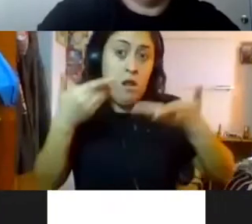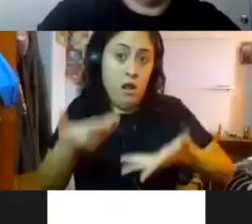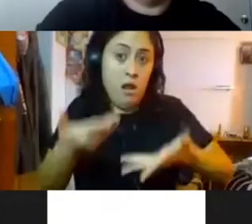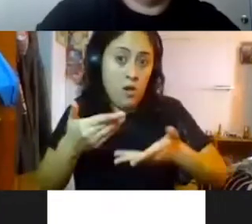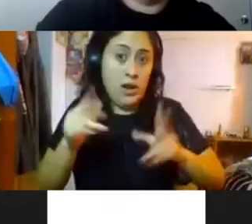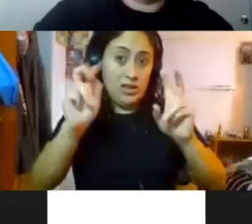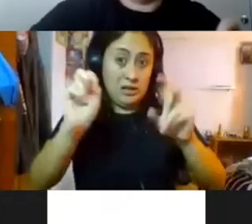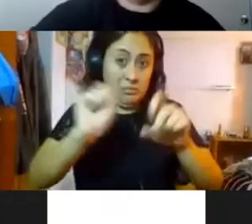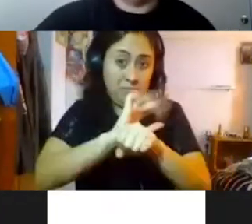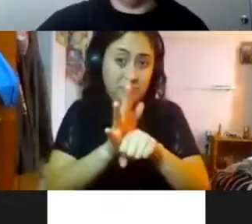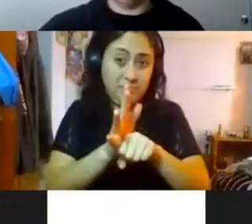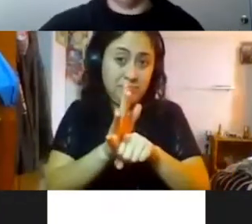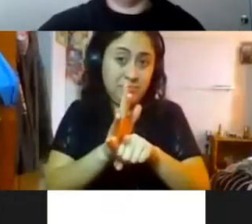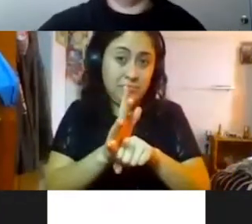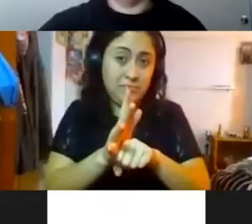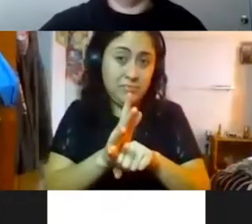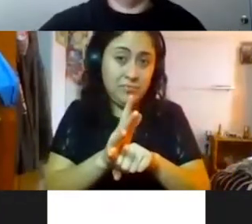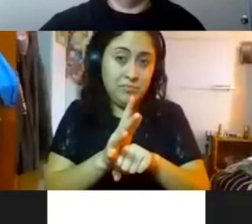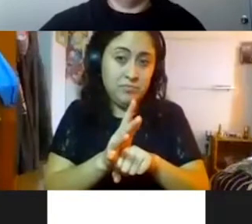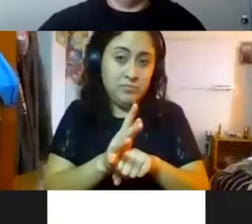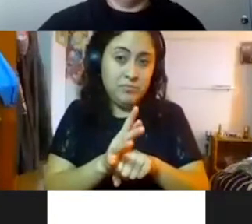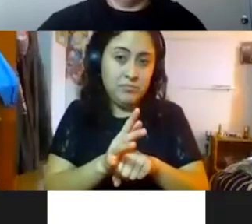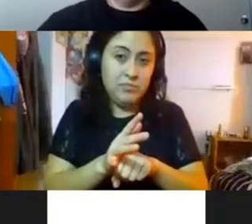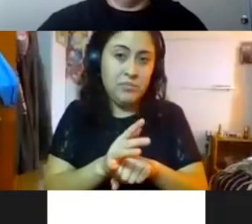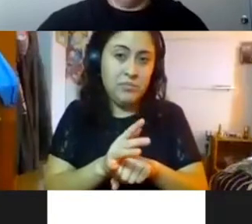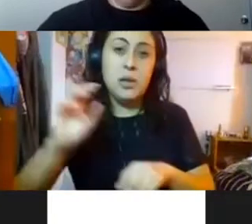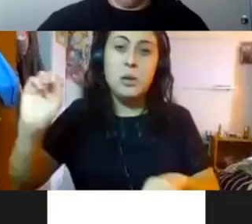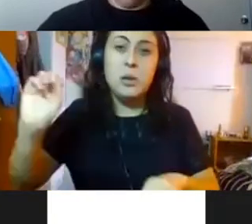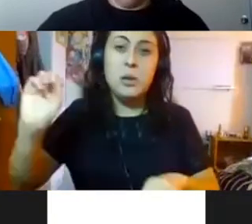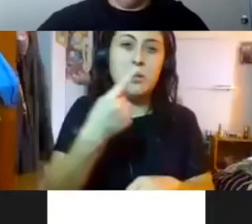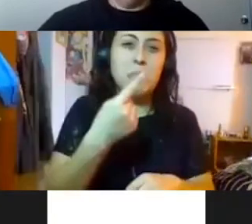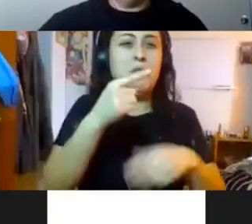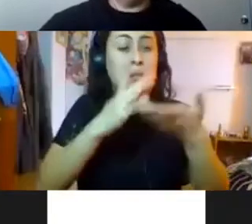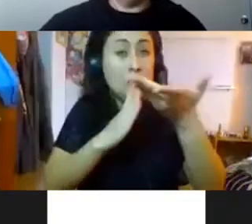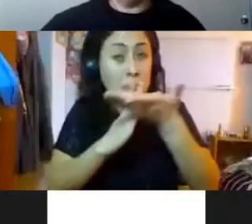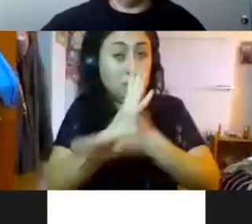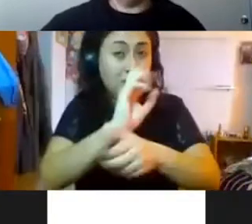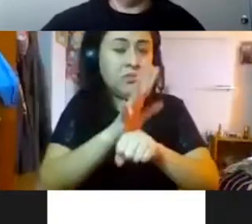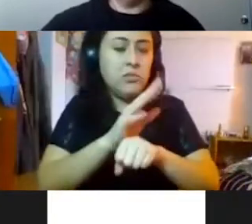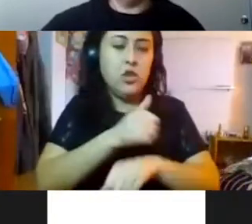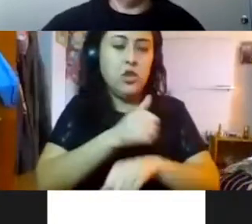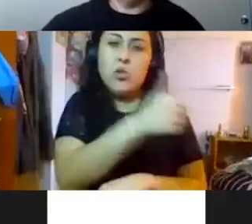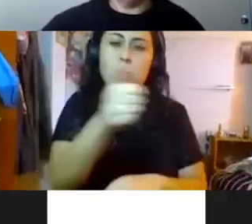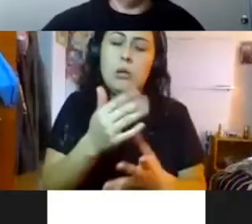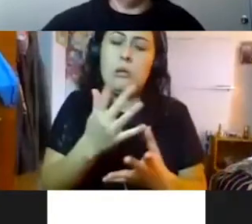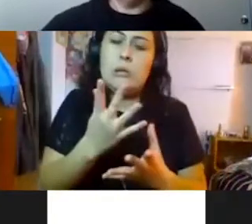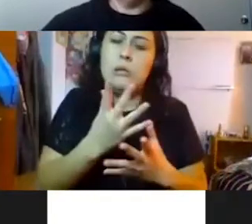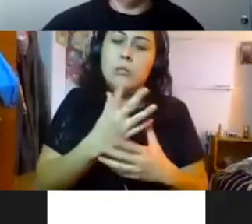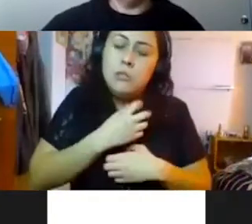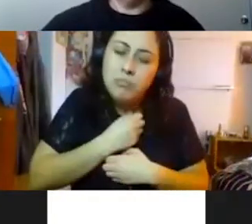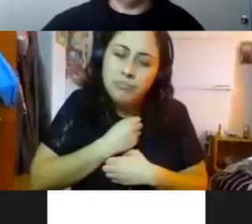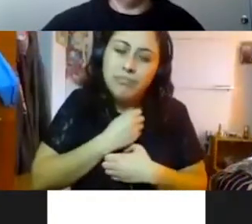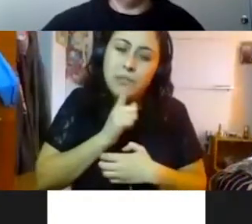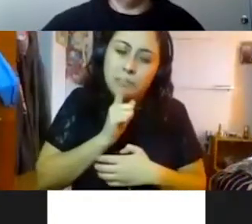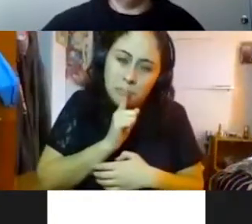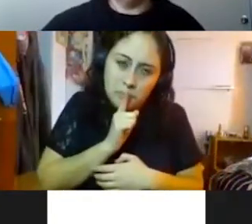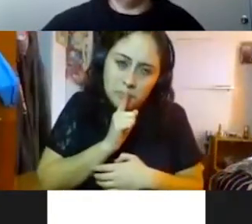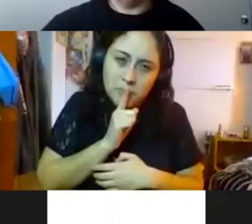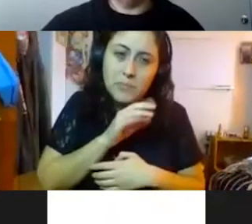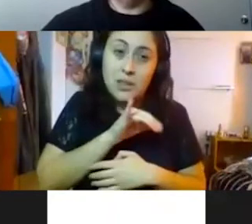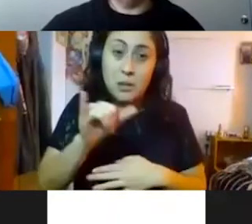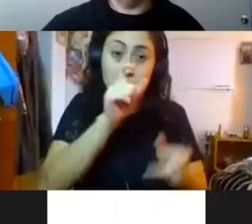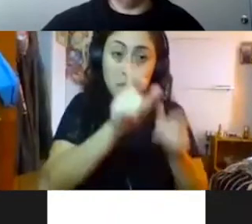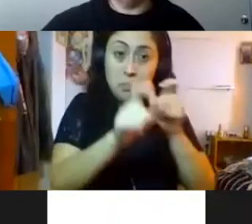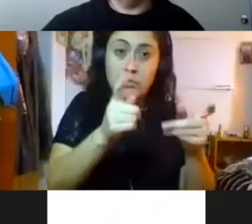pandemia fue un espacio primero de retraimiento. Las personas de gestión también tuvieron este retraimiento,